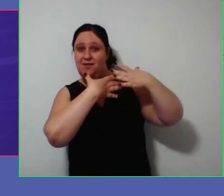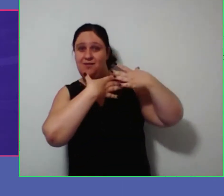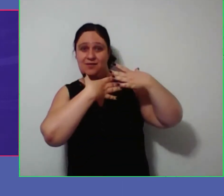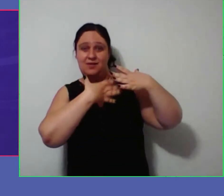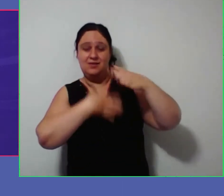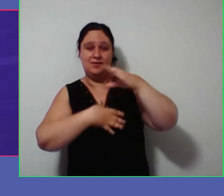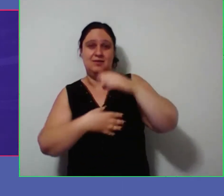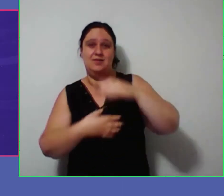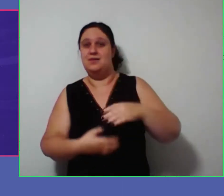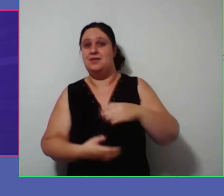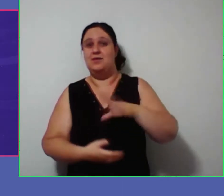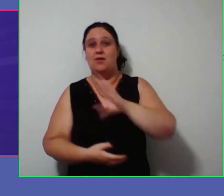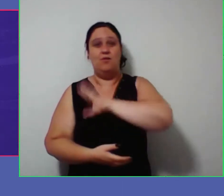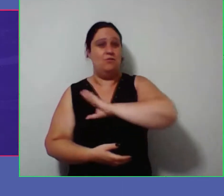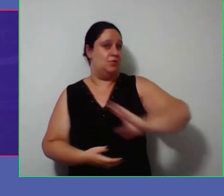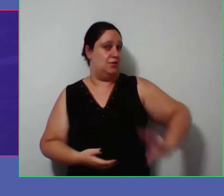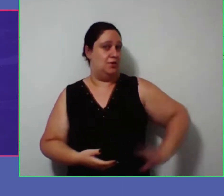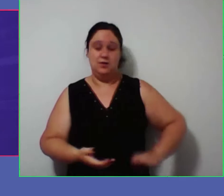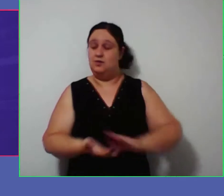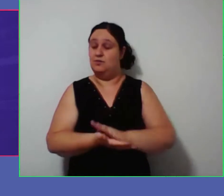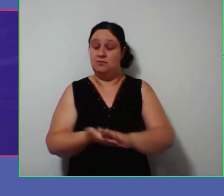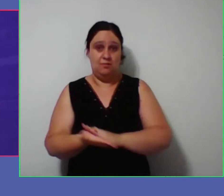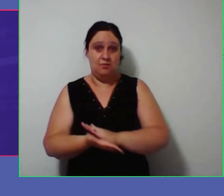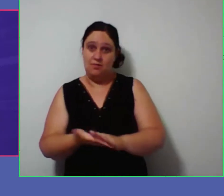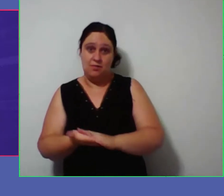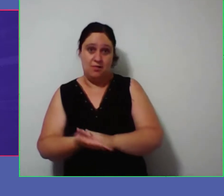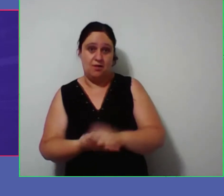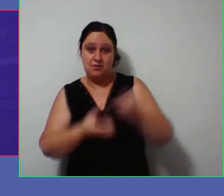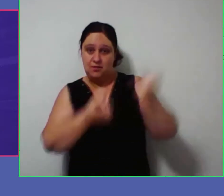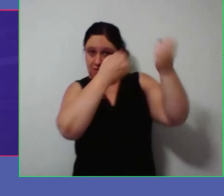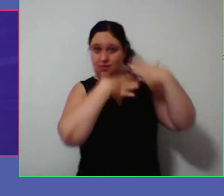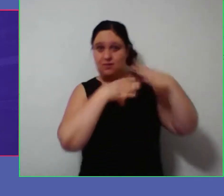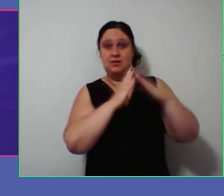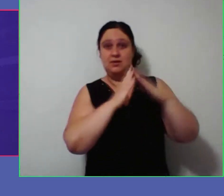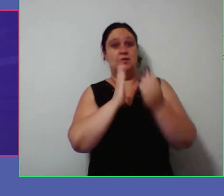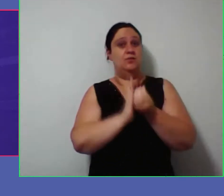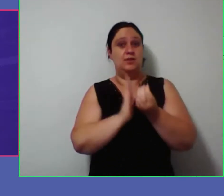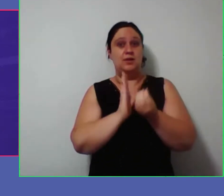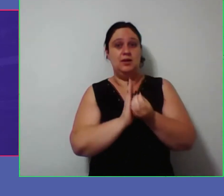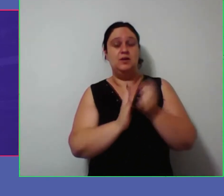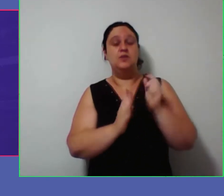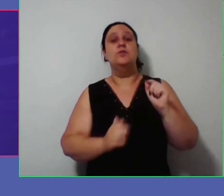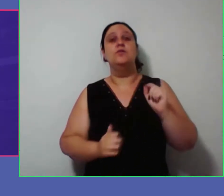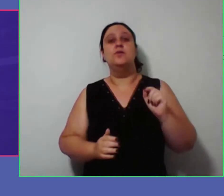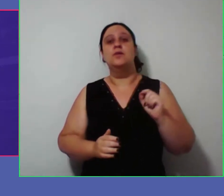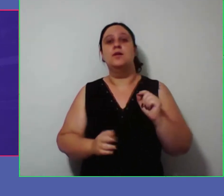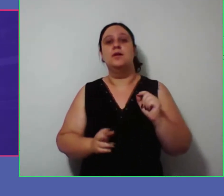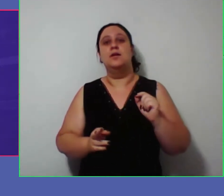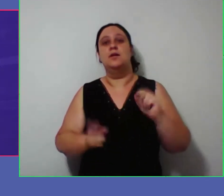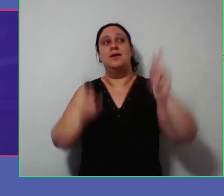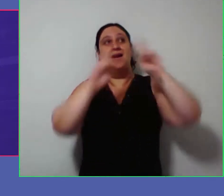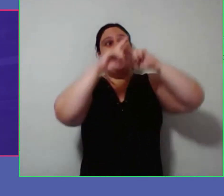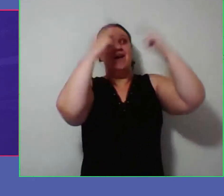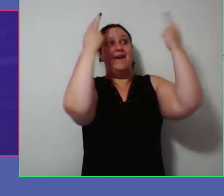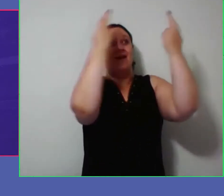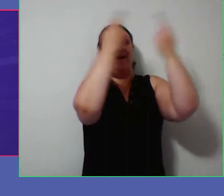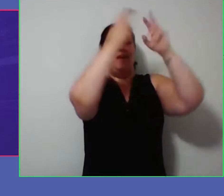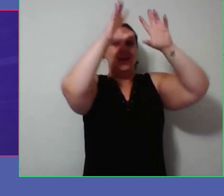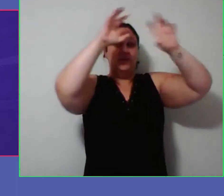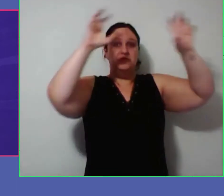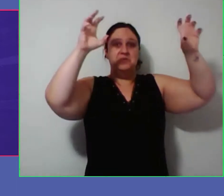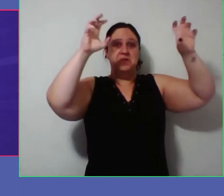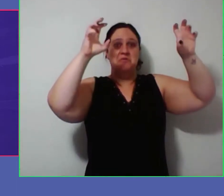da igreja, o reino dos céus perde a sua vitalidade, né? O seu conteúdo, a sua